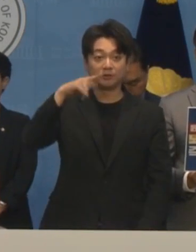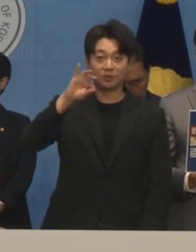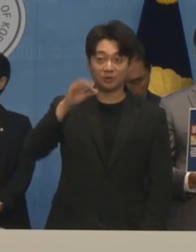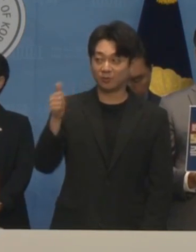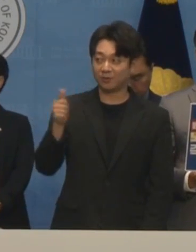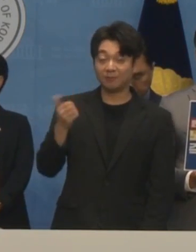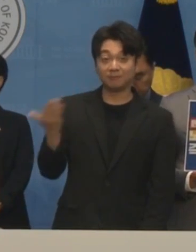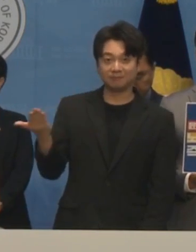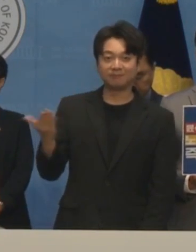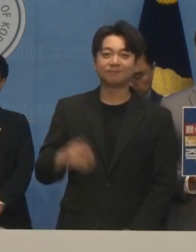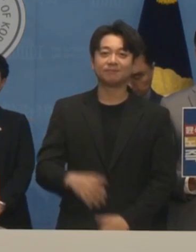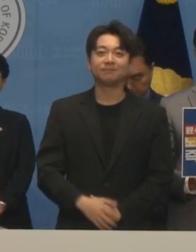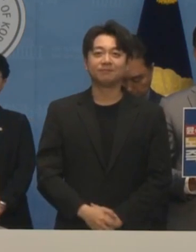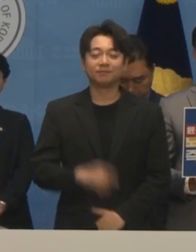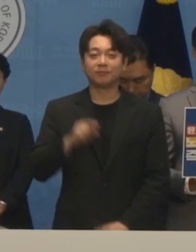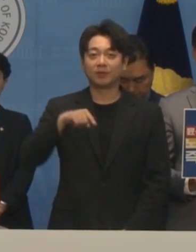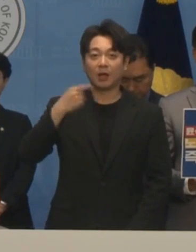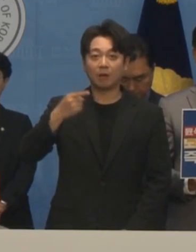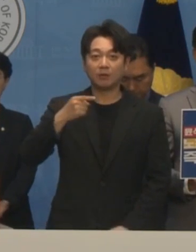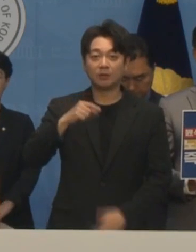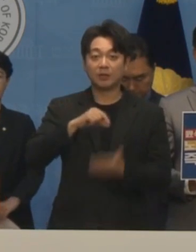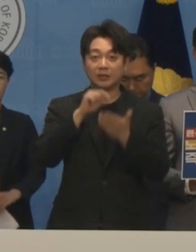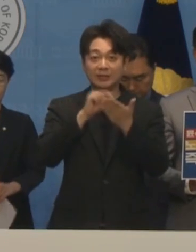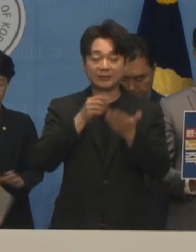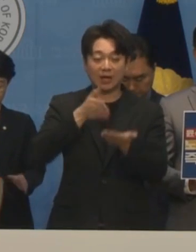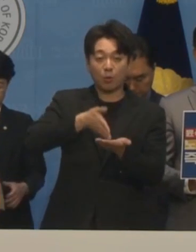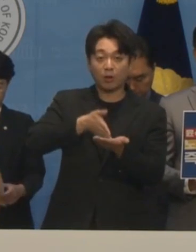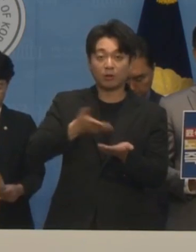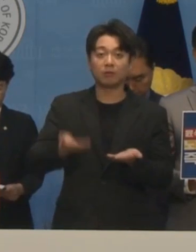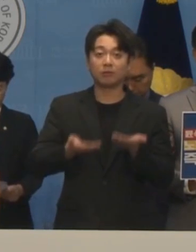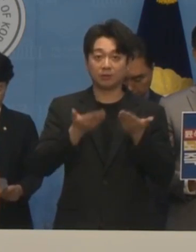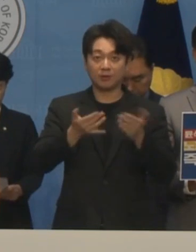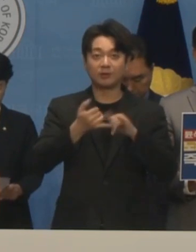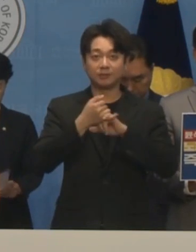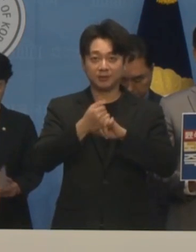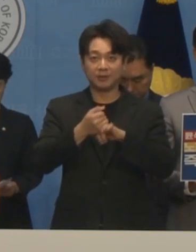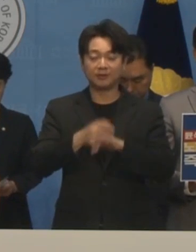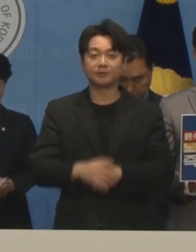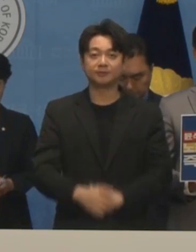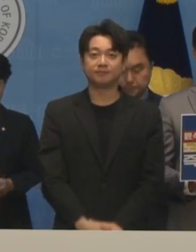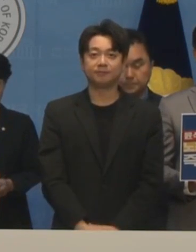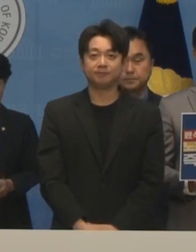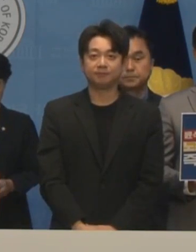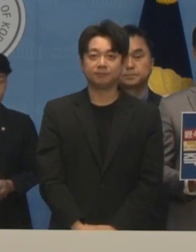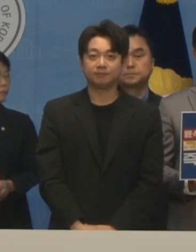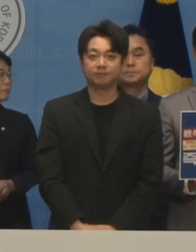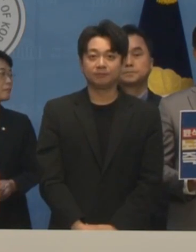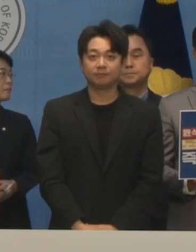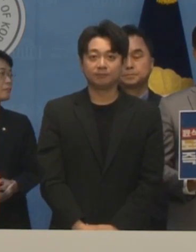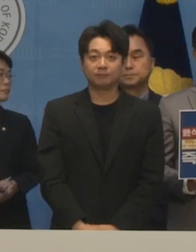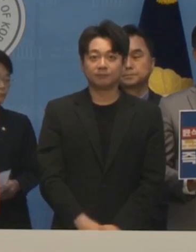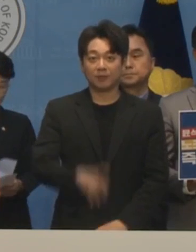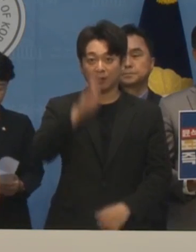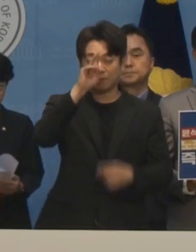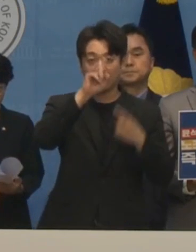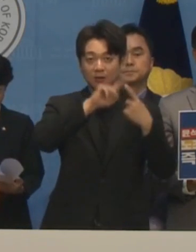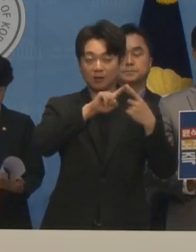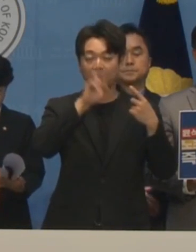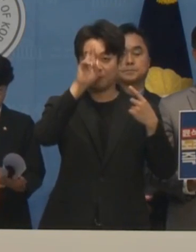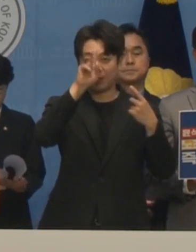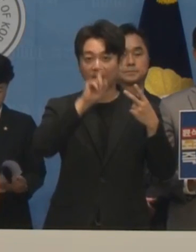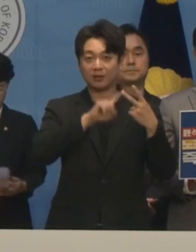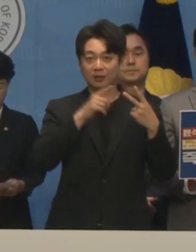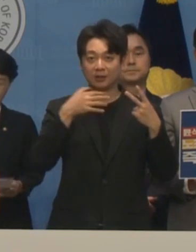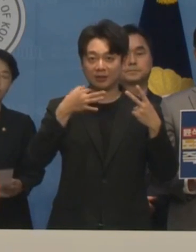주셨습니다. 다음으로는 기자회견문 낭독을 하겠습니다. 회견문 낭독은 박홍배 의원님, 박해철 의원님, 그리고 김선민